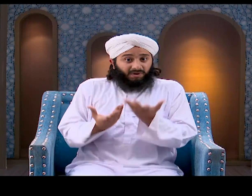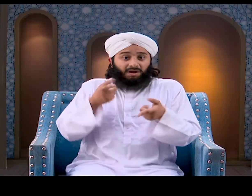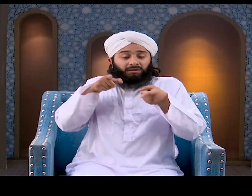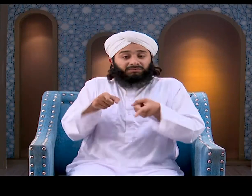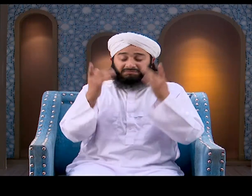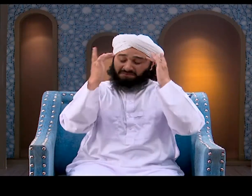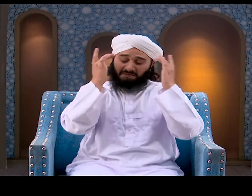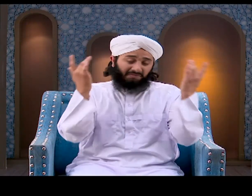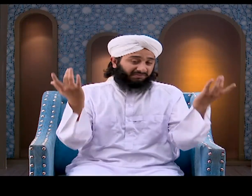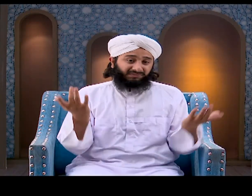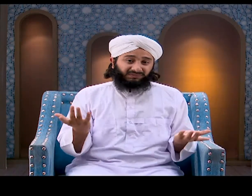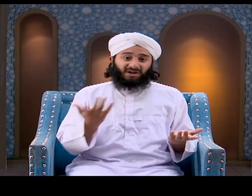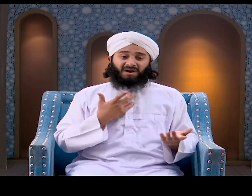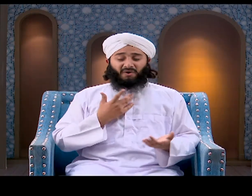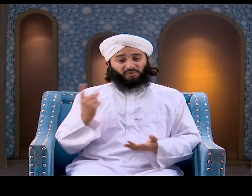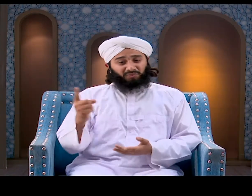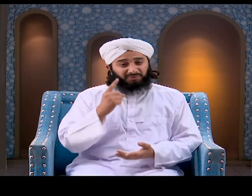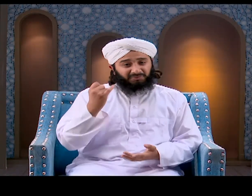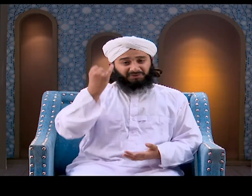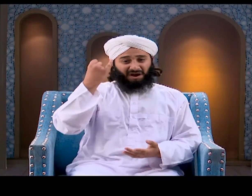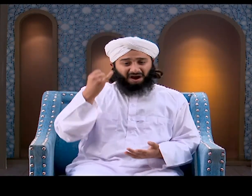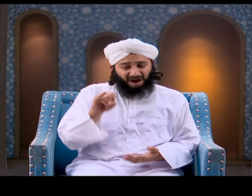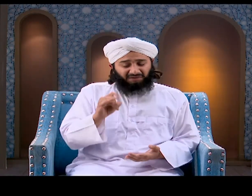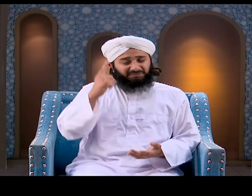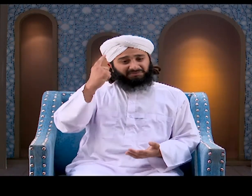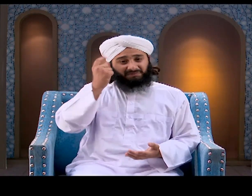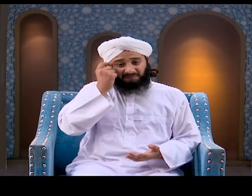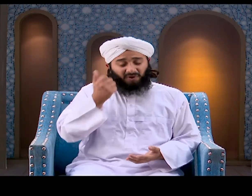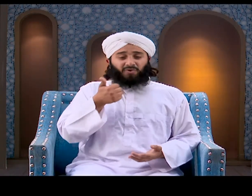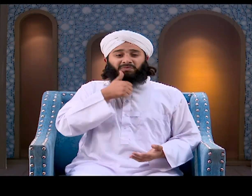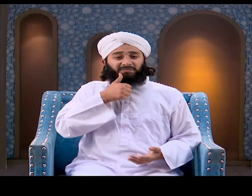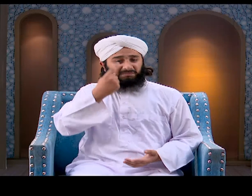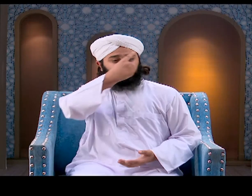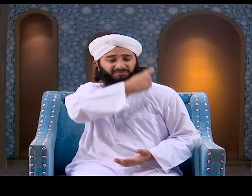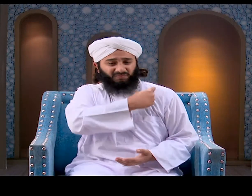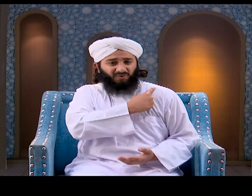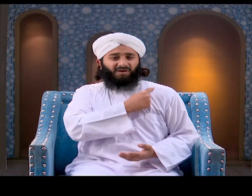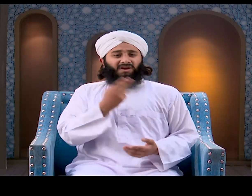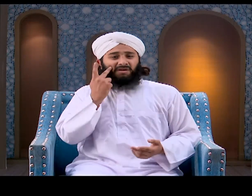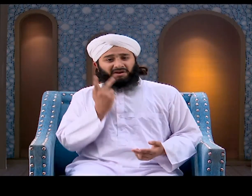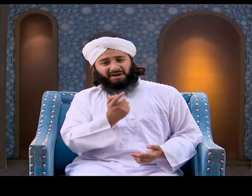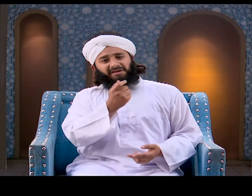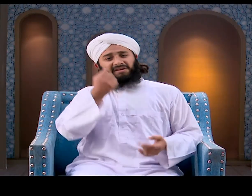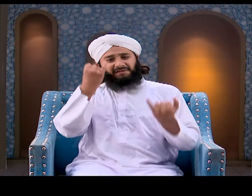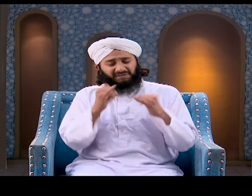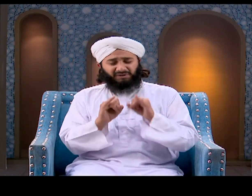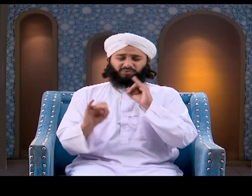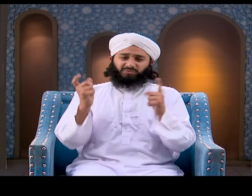کتنے ایسے بد نصیب ہیں جنہیں گناہ کرتے کرتے، شراب کی حالت میں، فلمیں دیکھتے ہوئے، گانے باجے سنتے